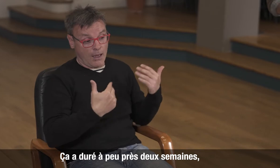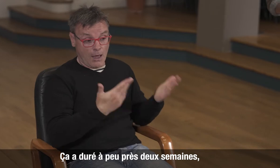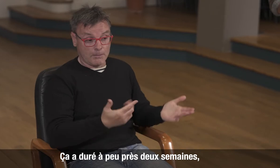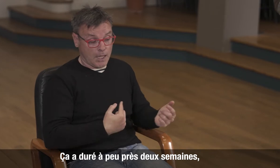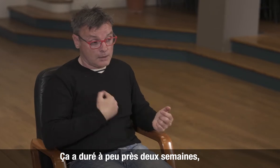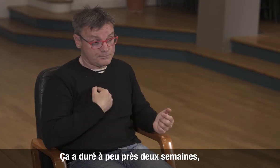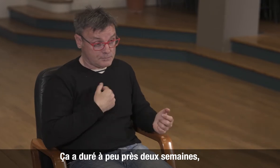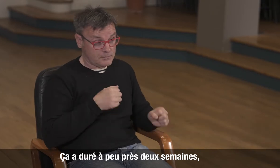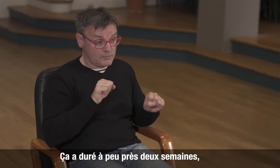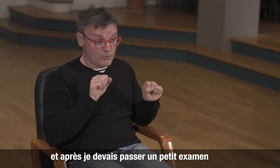semaines.